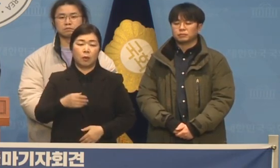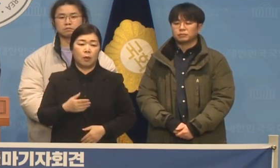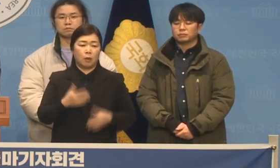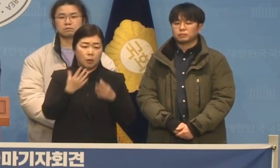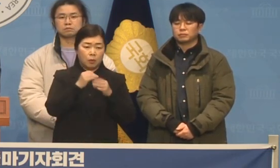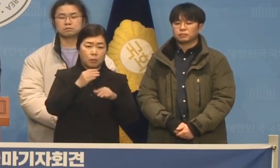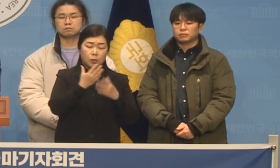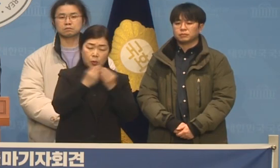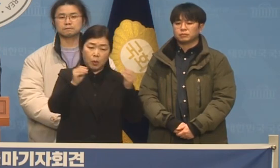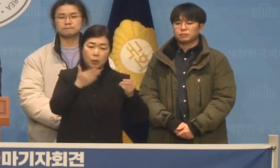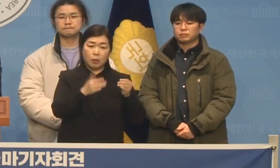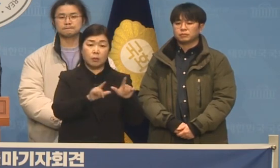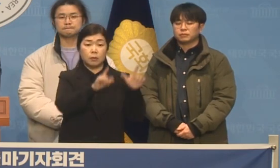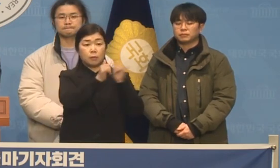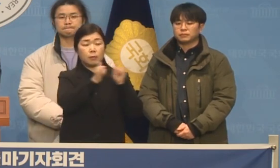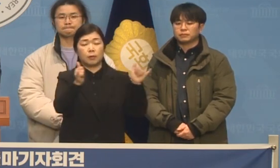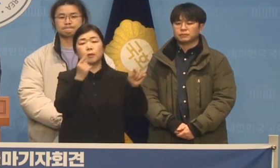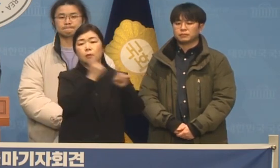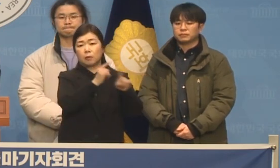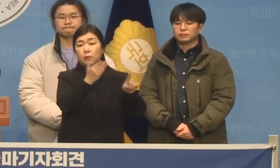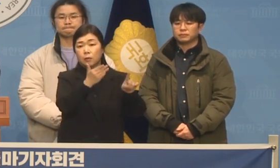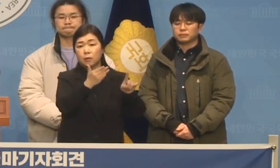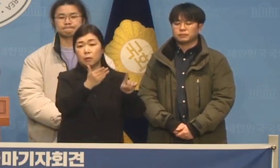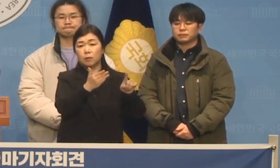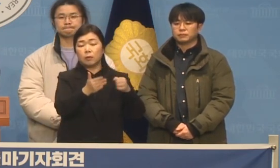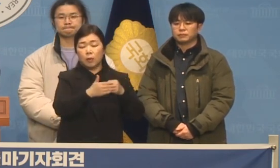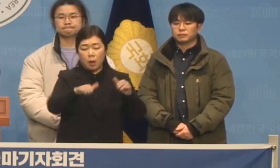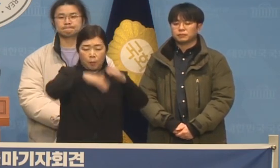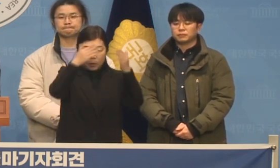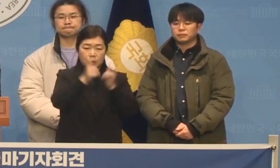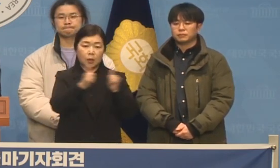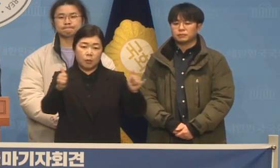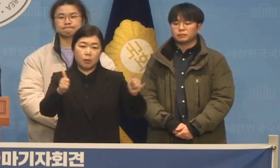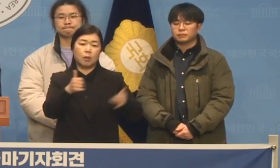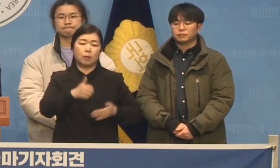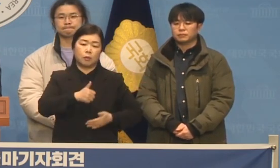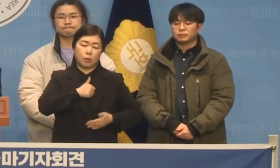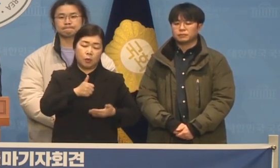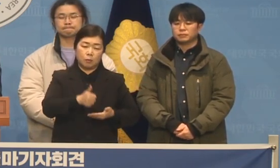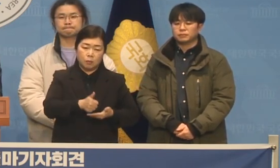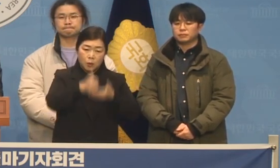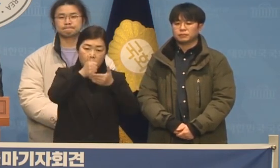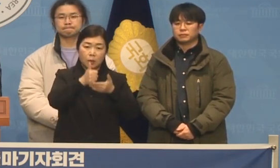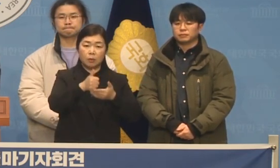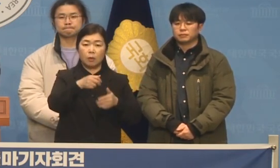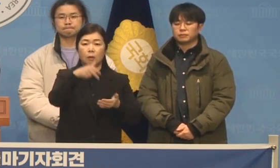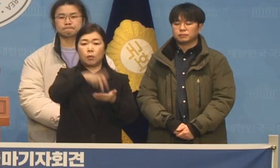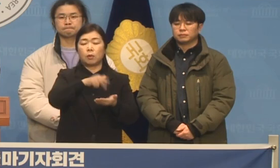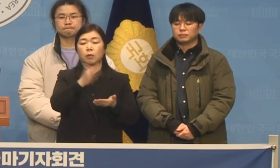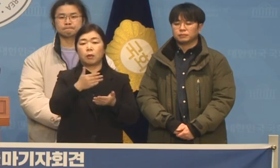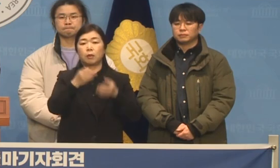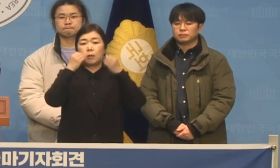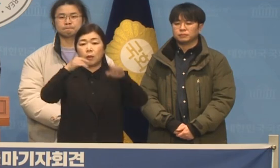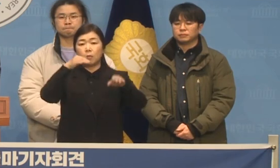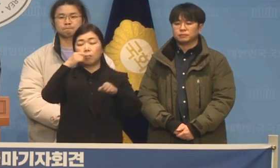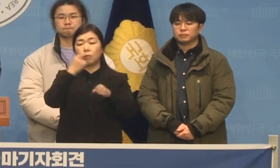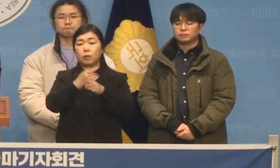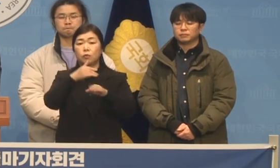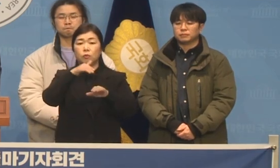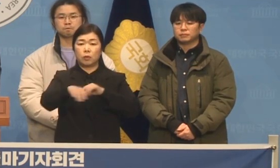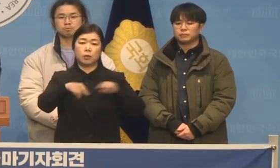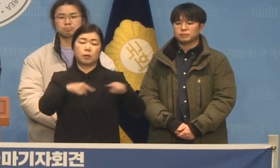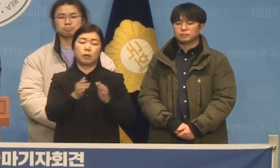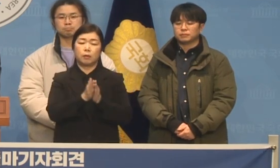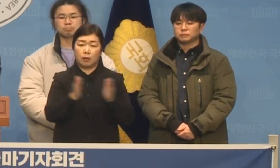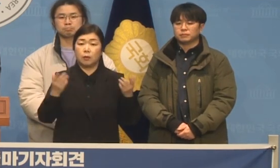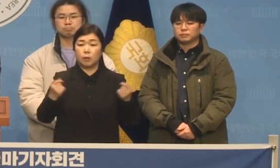승리가 되도록, 그래서 모든 시민들의 존엄이 보장되는 새로운 민주주의 시대를 열겠습니다.